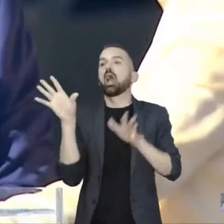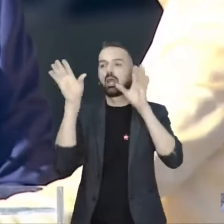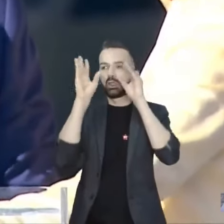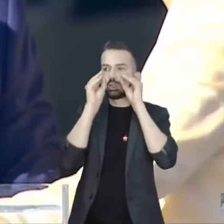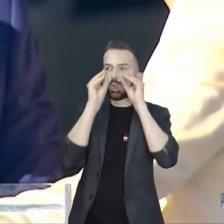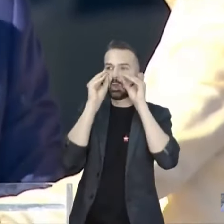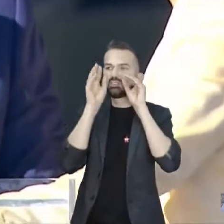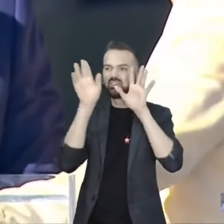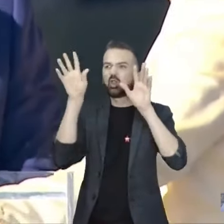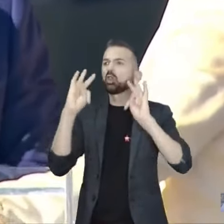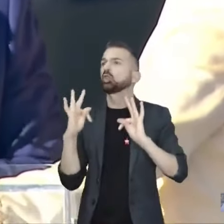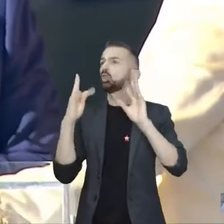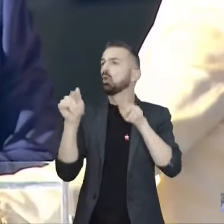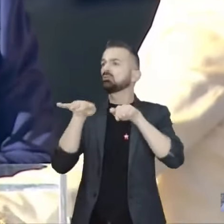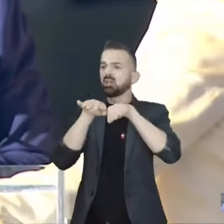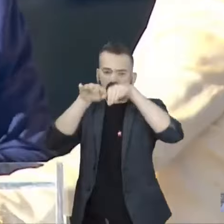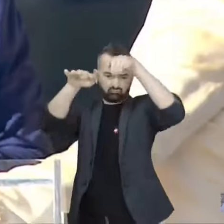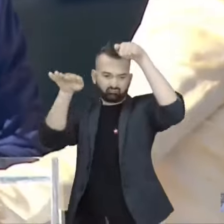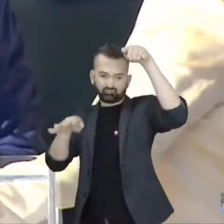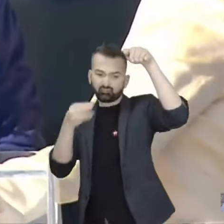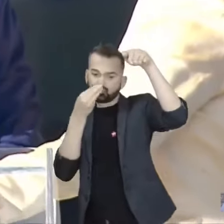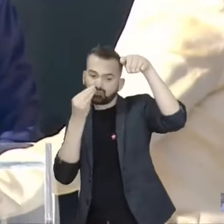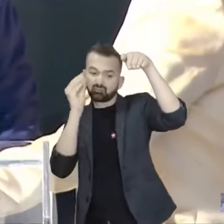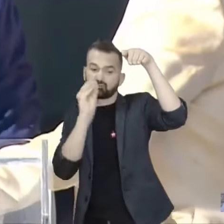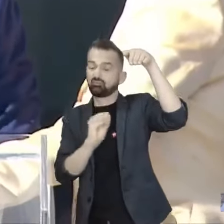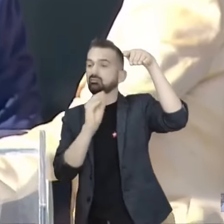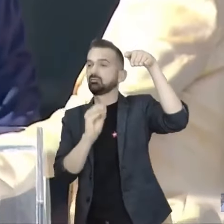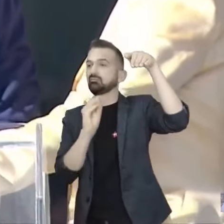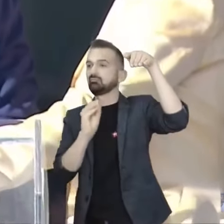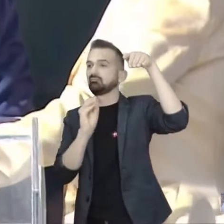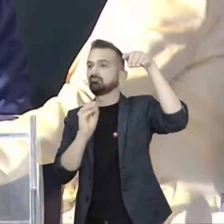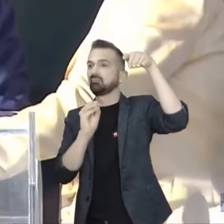nosso país. Desigualdade de renda,